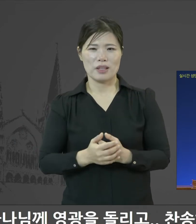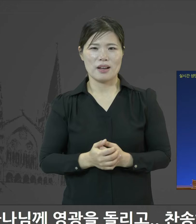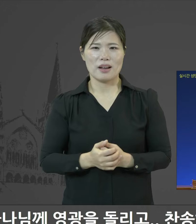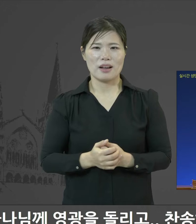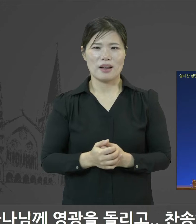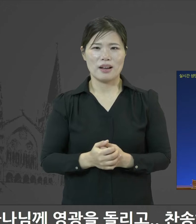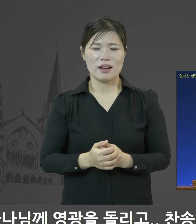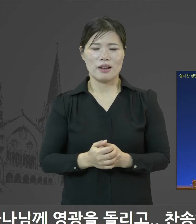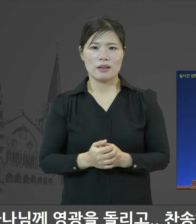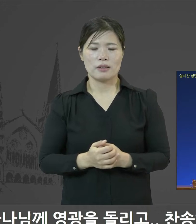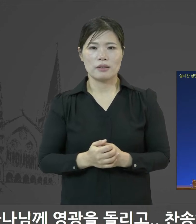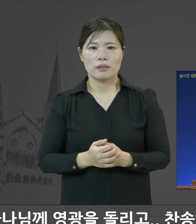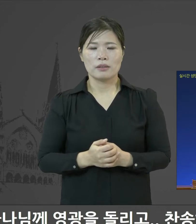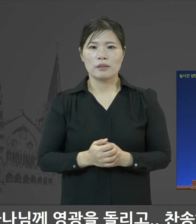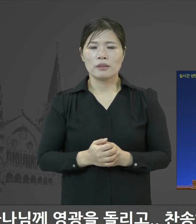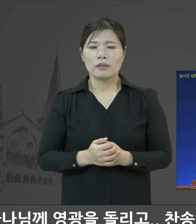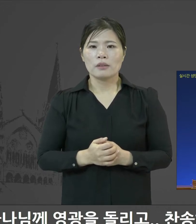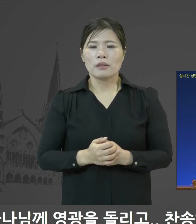이들은